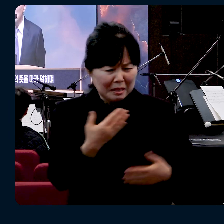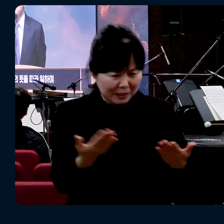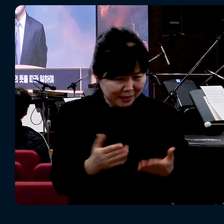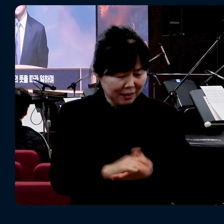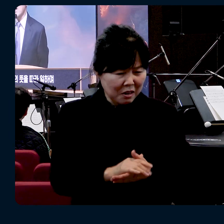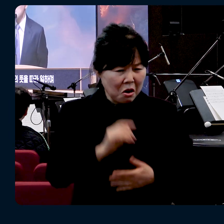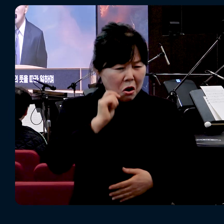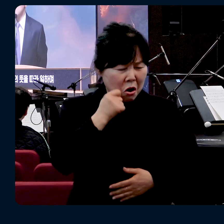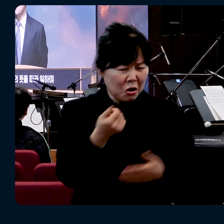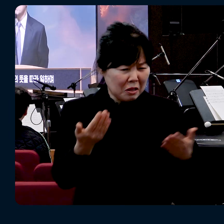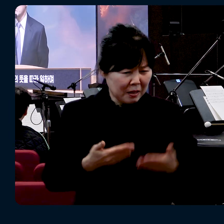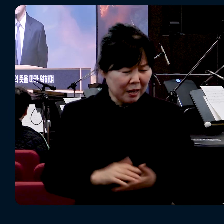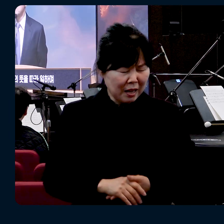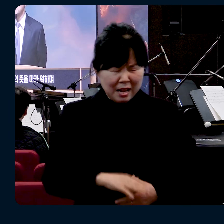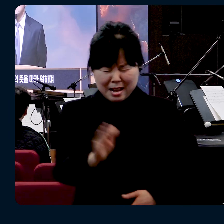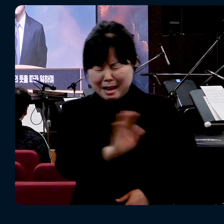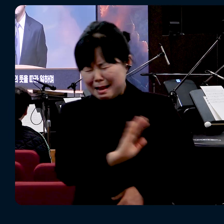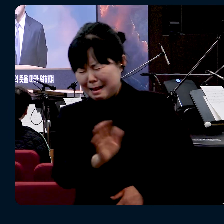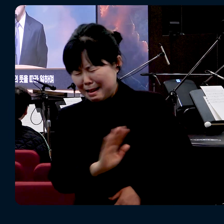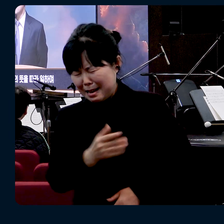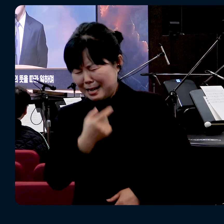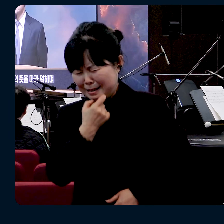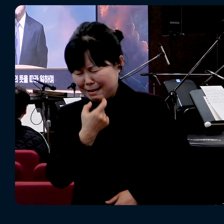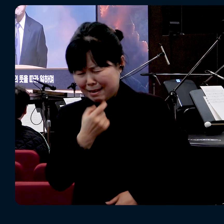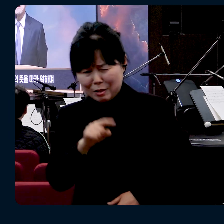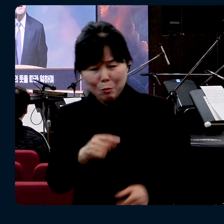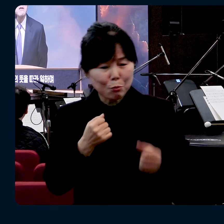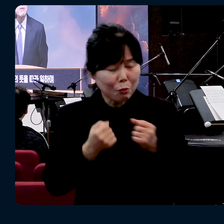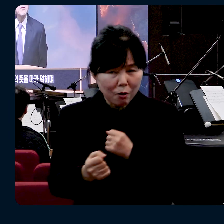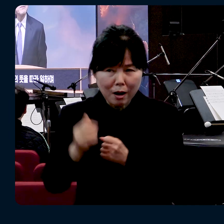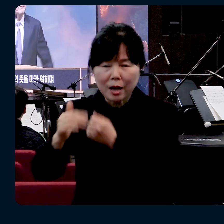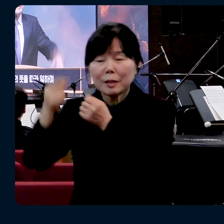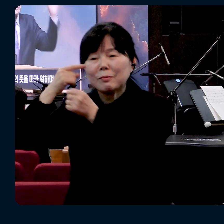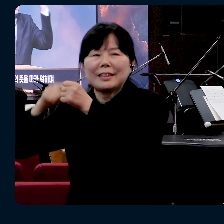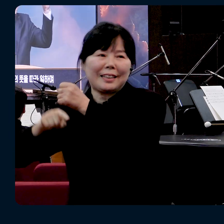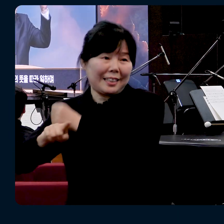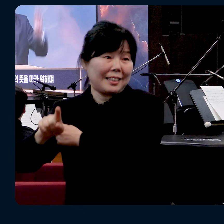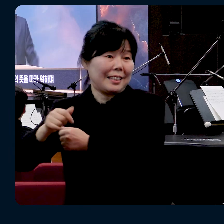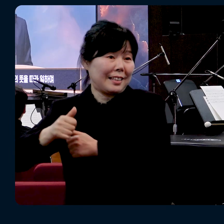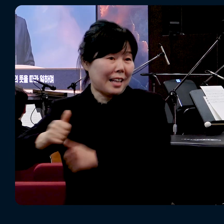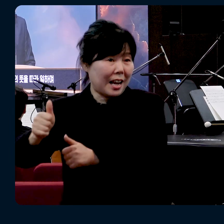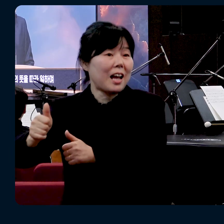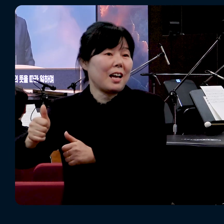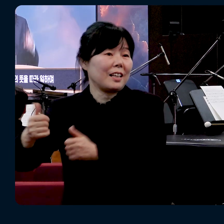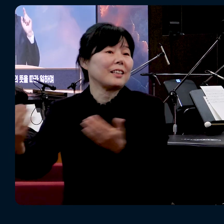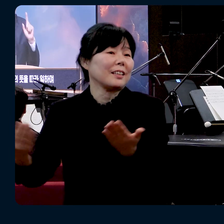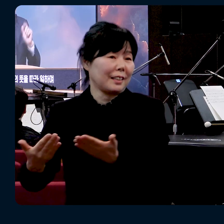힘든 일이어도 어려운 일이어도 하기 싫은 일이어도 하나님 아버지의 뜻을 따라 일하며,